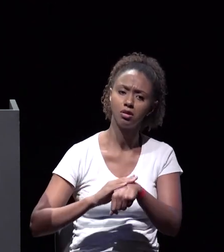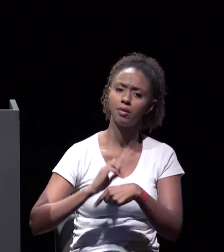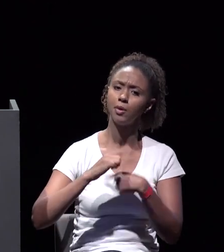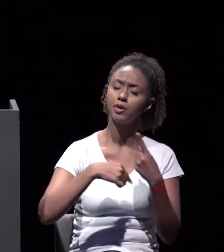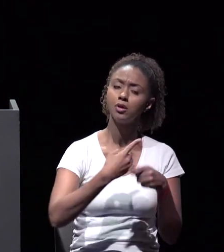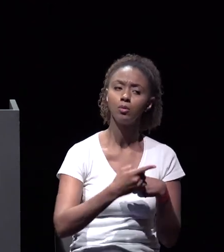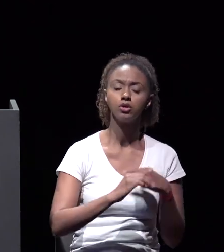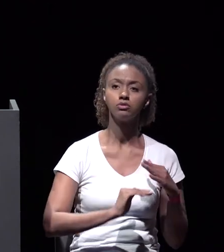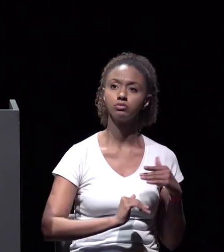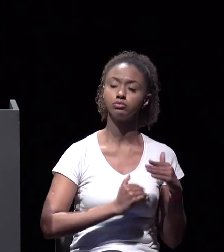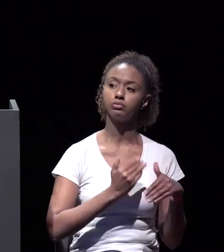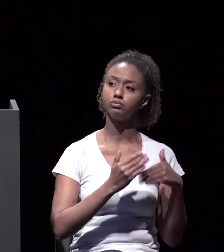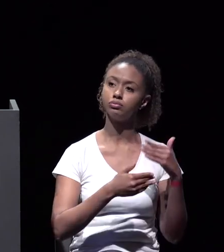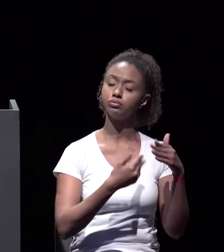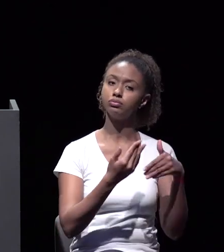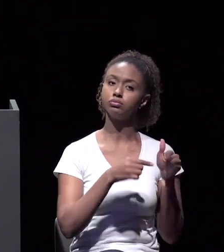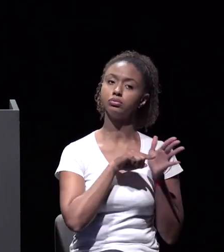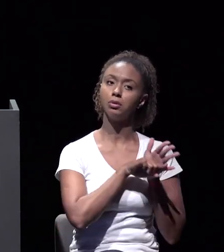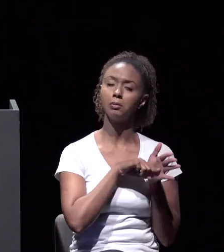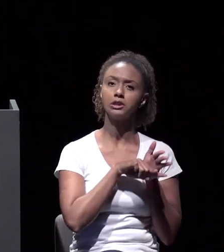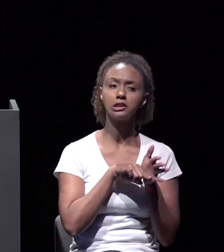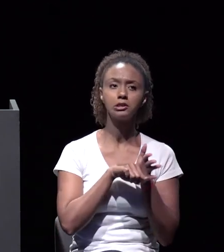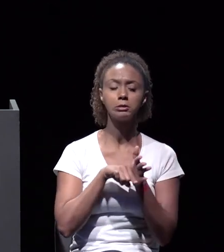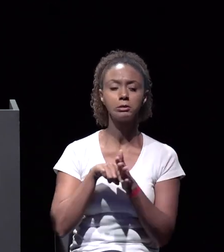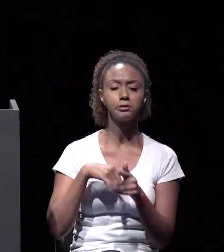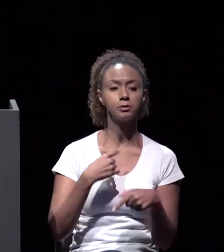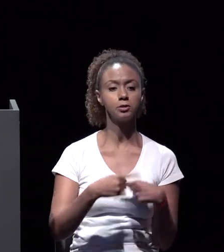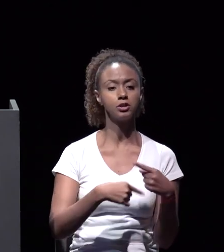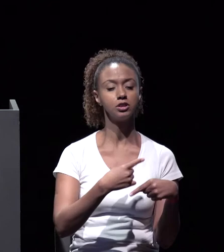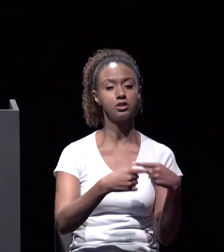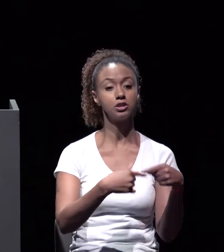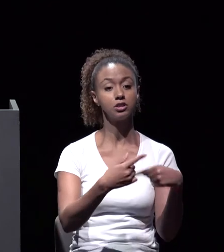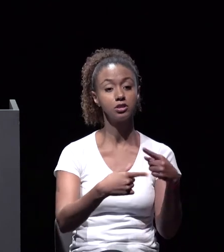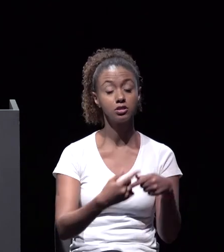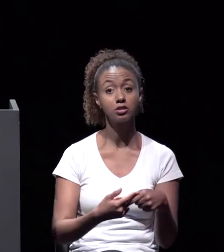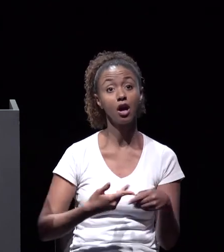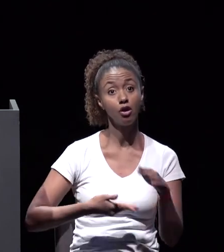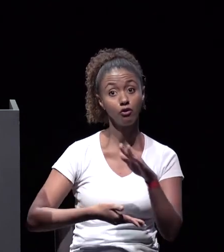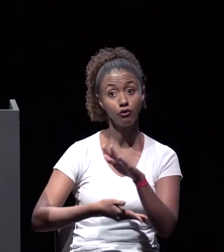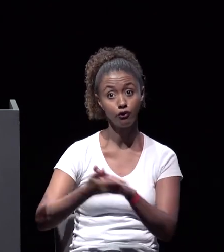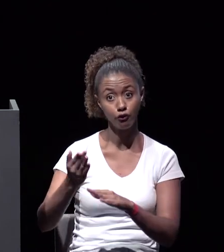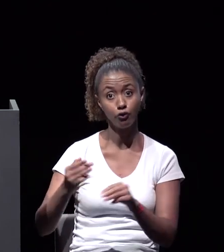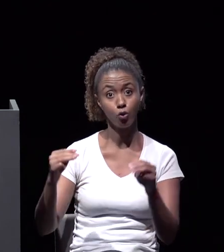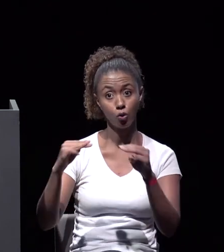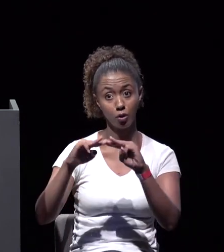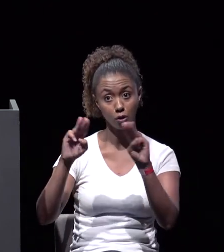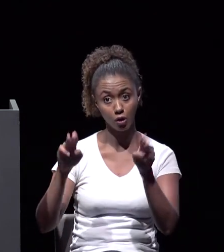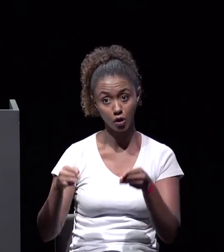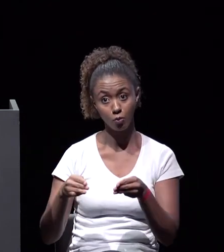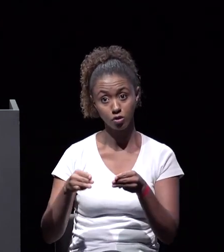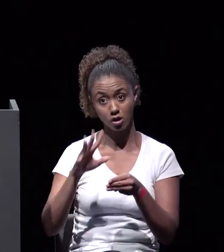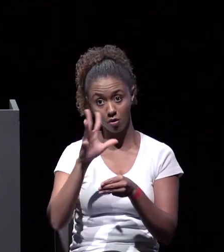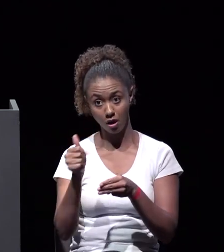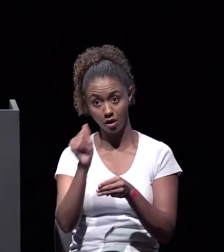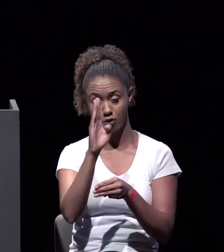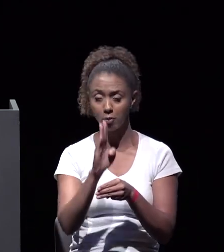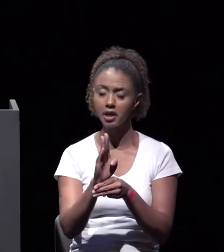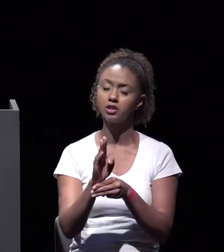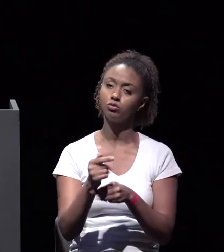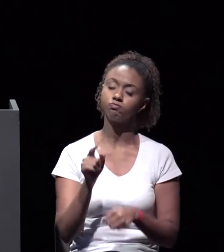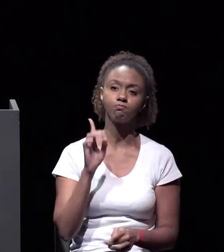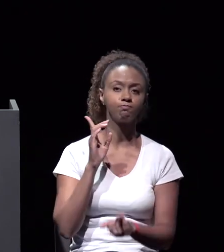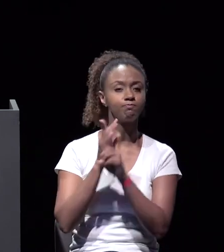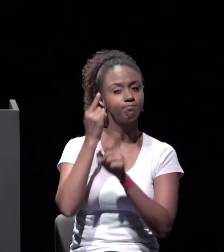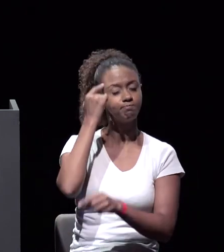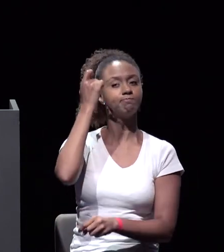amadurecendo a idéia da pesquisa e após essa visita no museu afro brasil falei vou estudar o caribé e que estudar